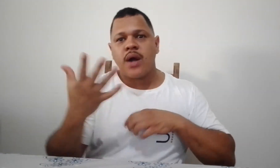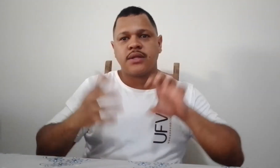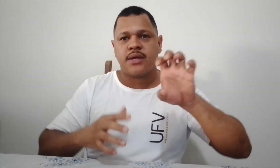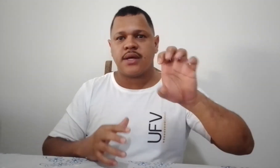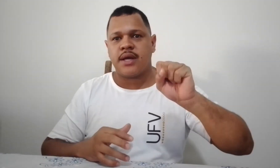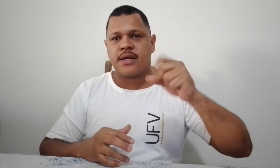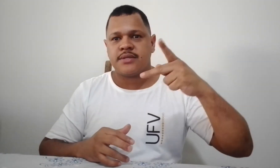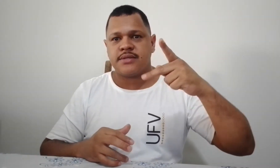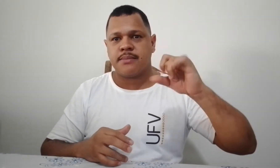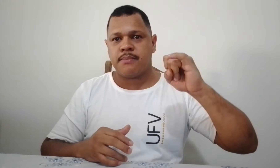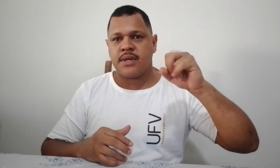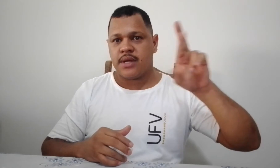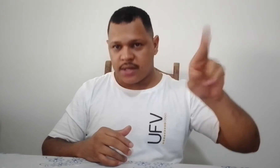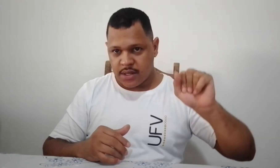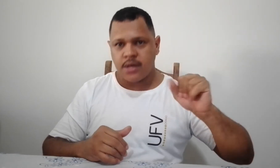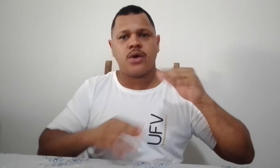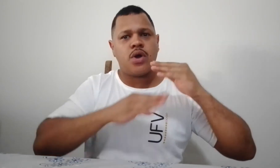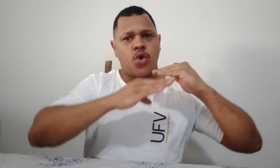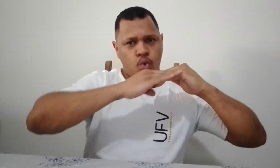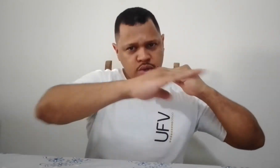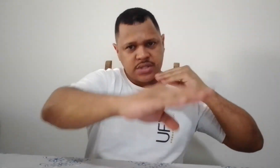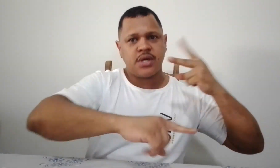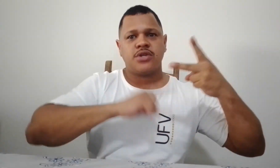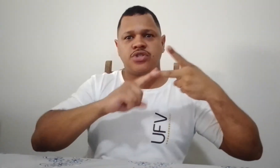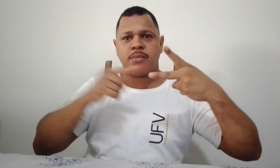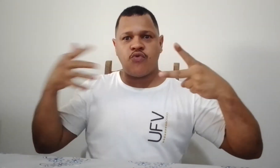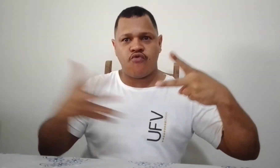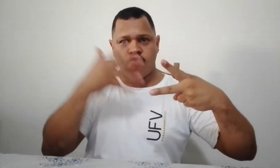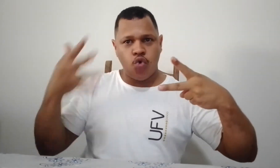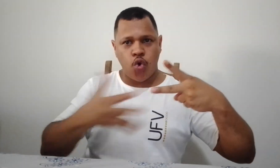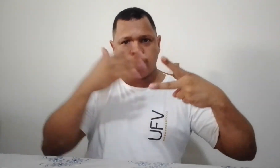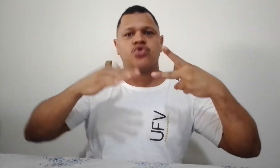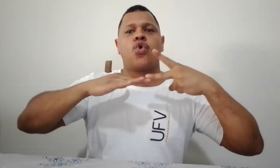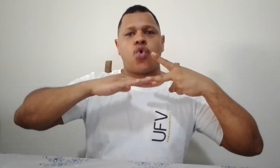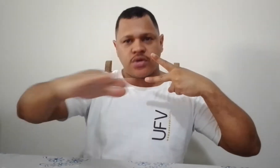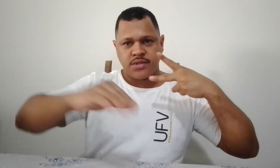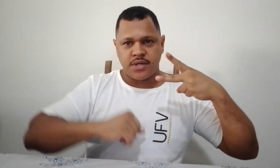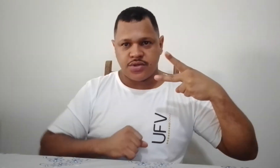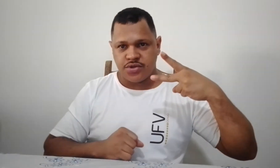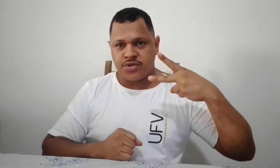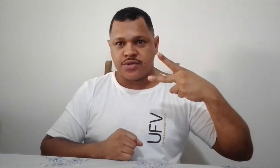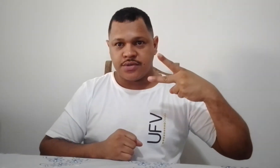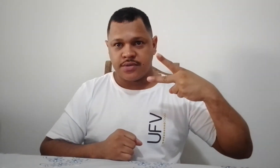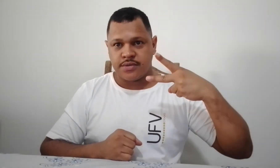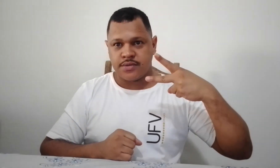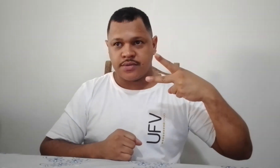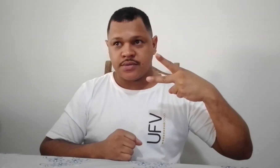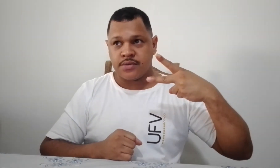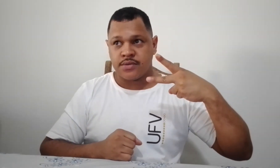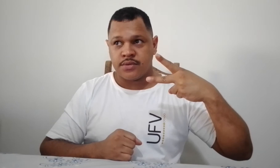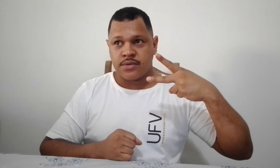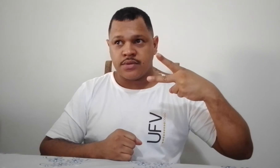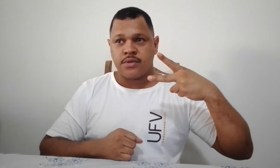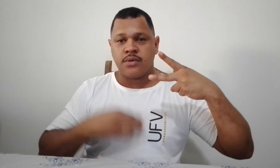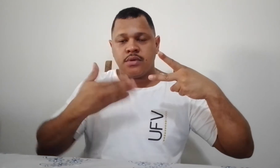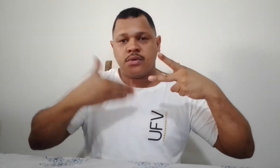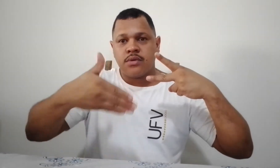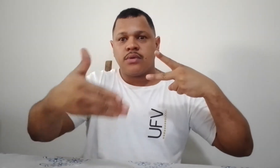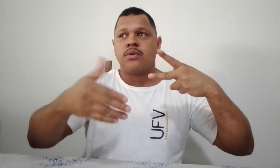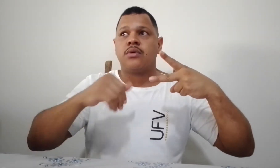fluxo magnético também constante. Para uma rede com frequência constante, para que os equipamentos operem de forma